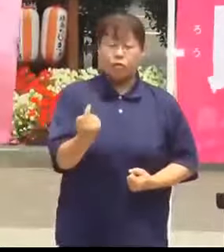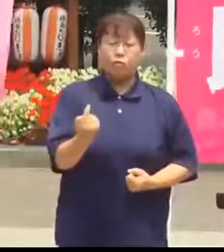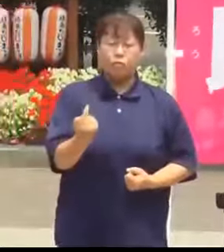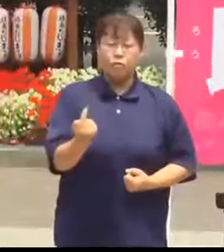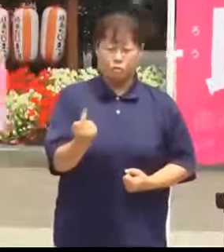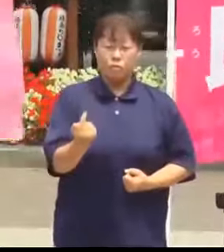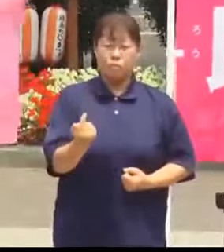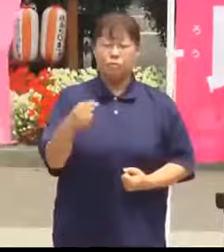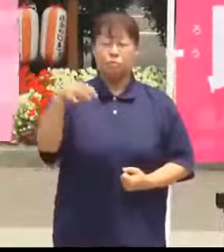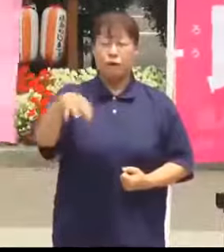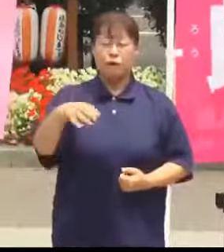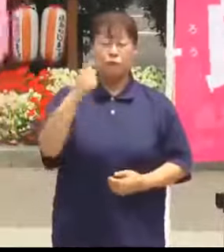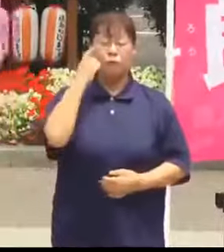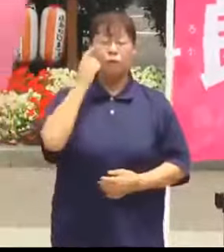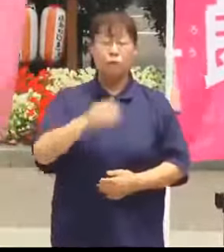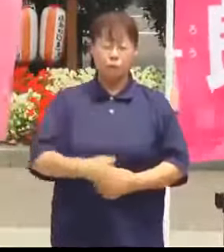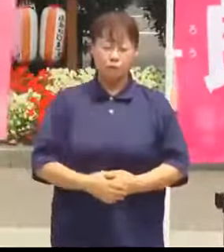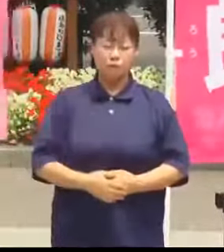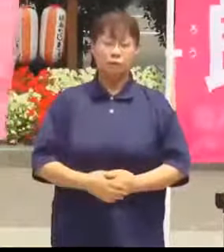ます